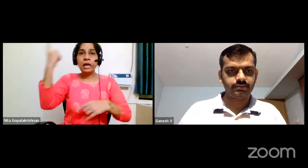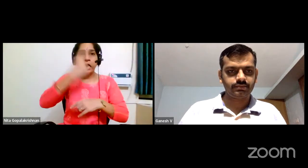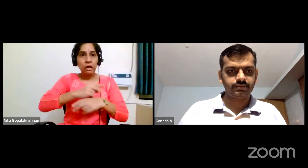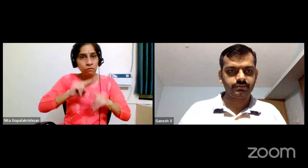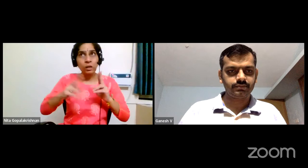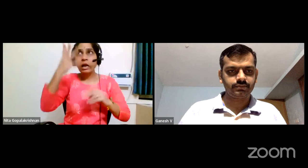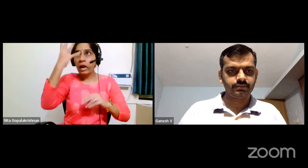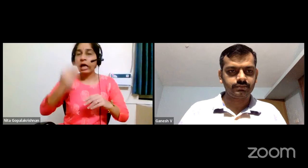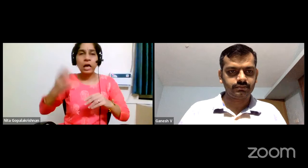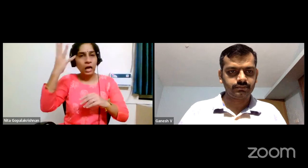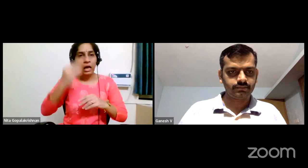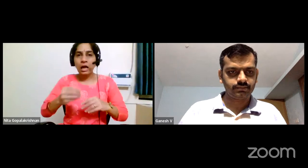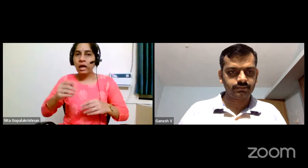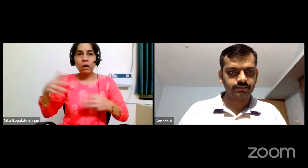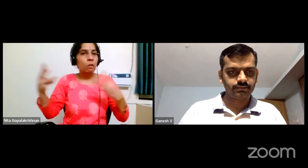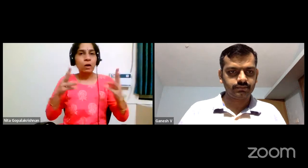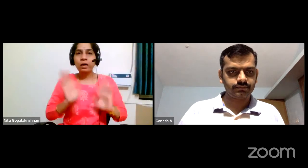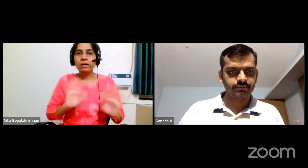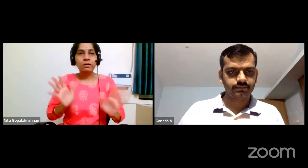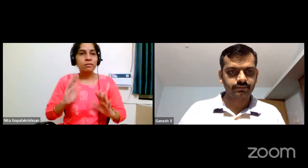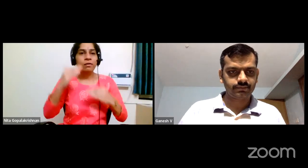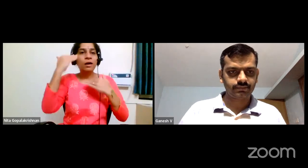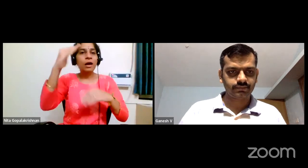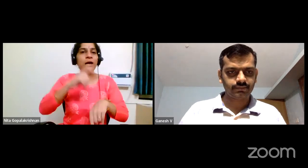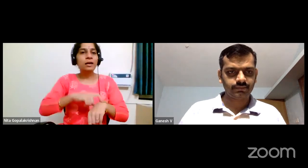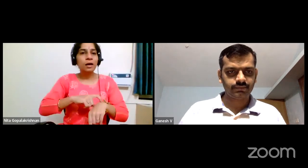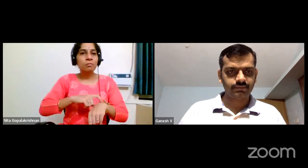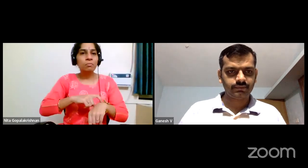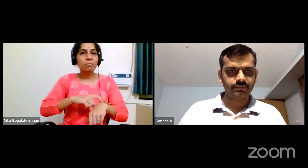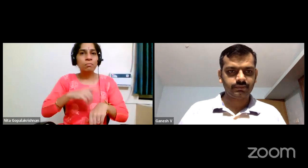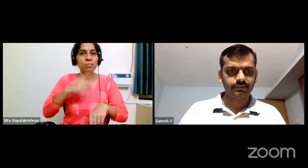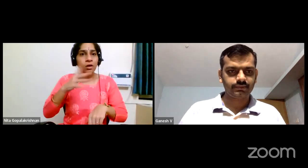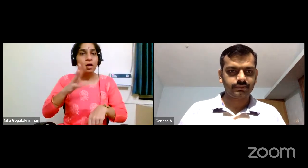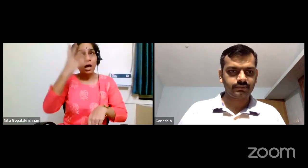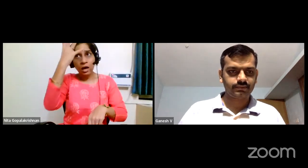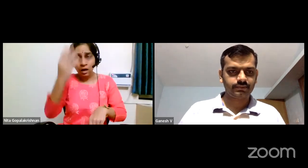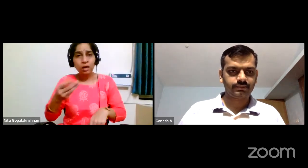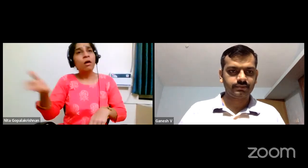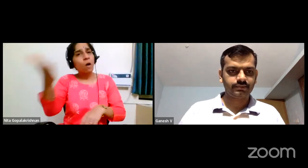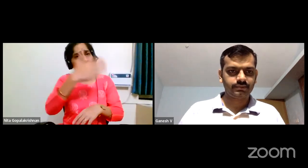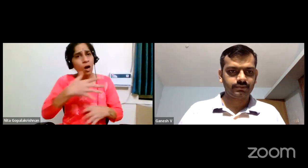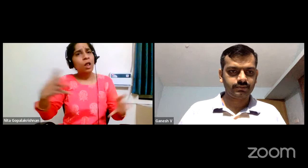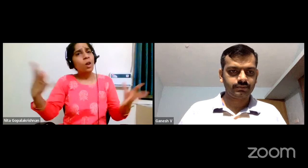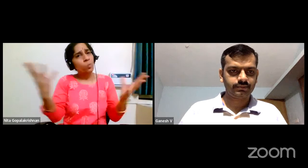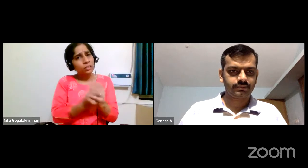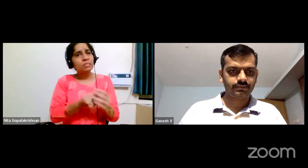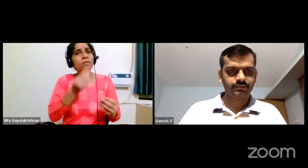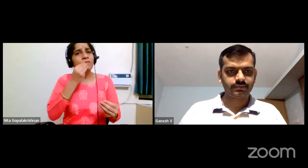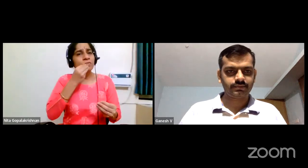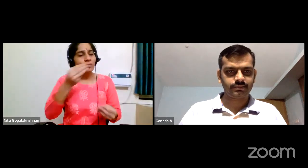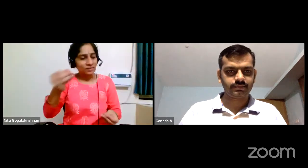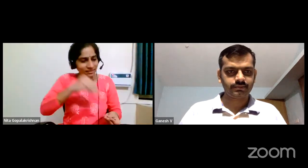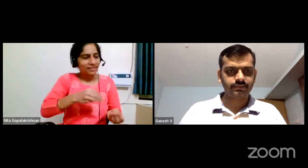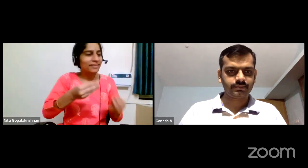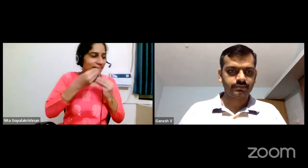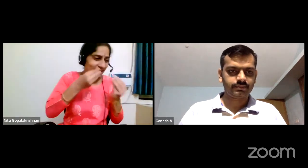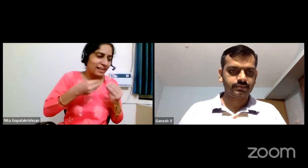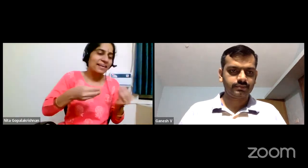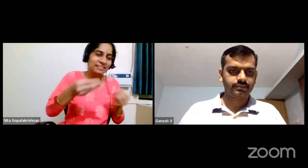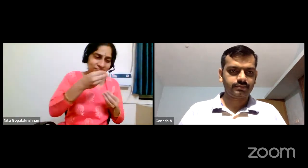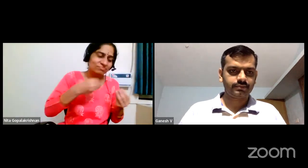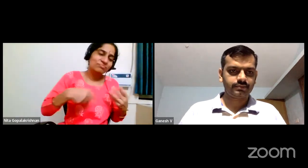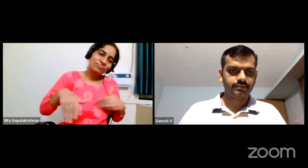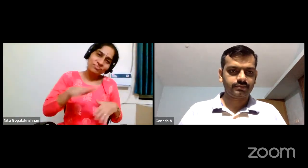आ जाते थे, बातचीत करते थे आपस में, और सुबह फिर युद्ध करने लग जाते थे। तो बहुत अच्छा सिस्टम था ये युद्ध